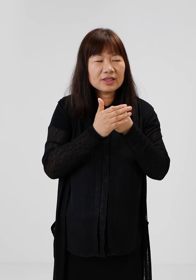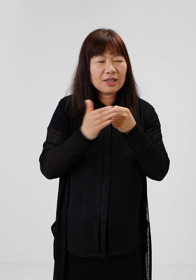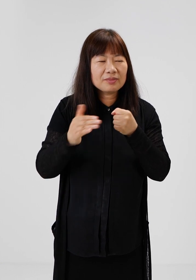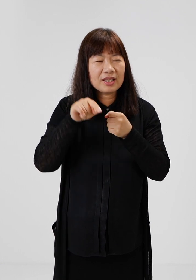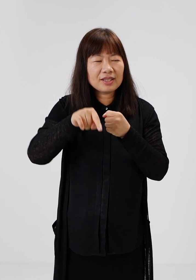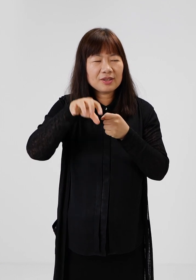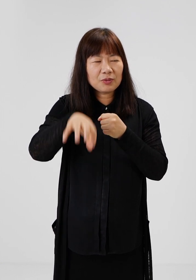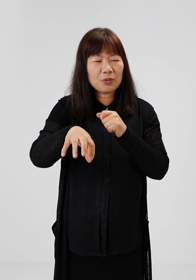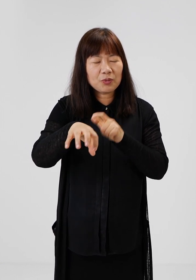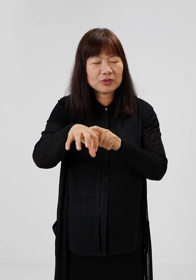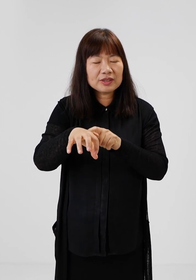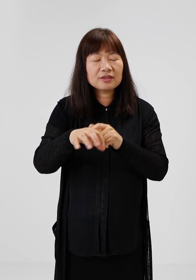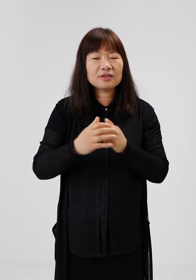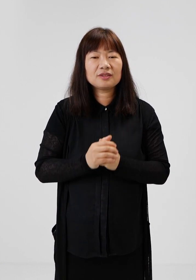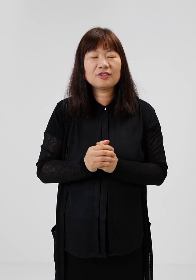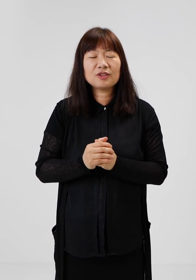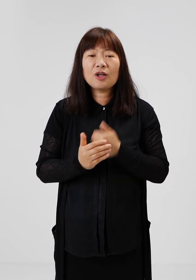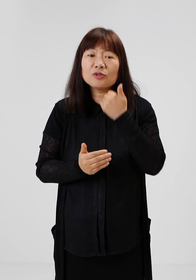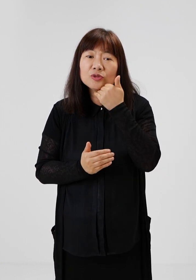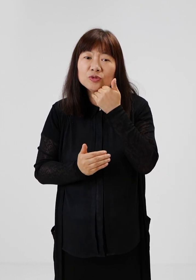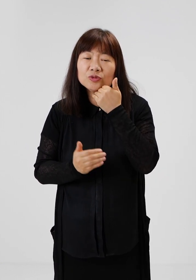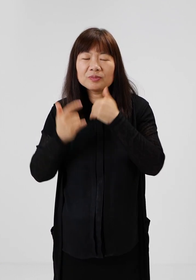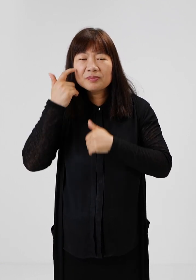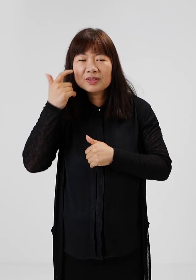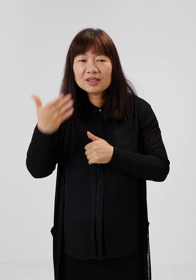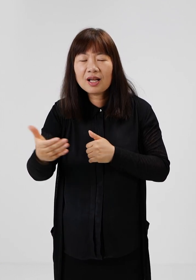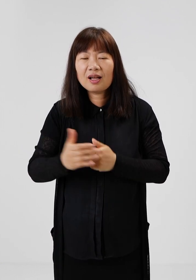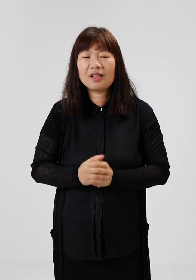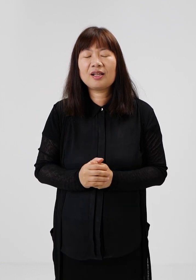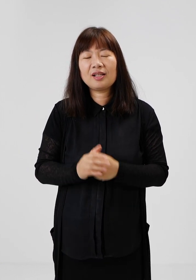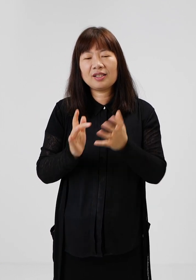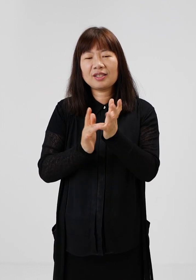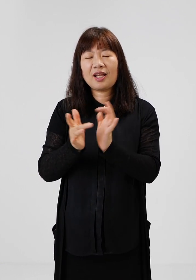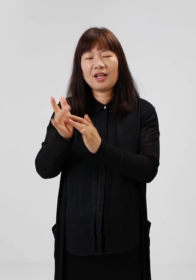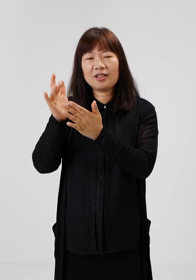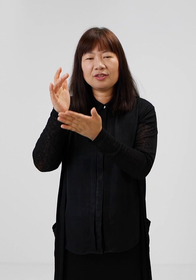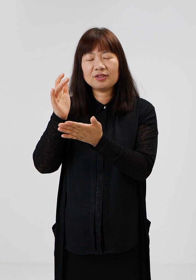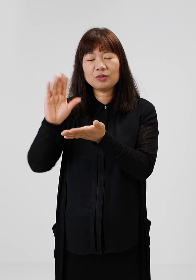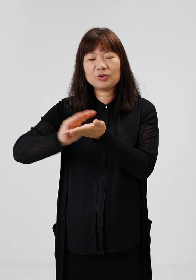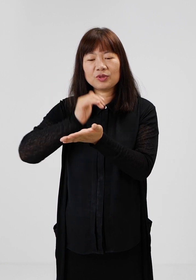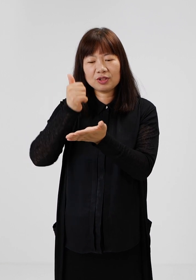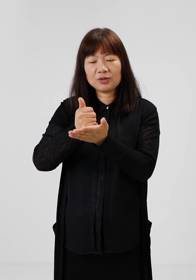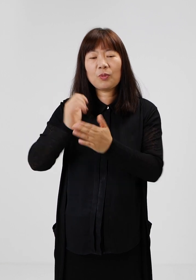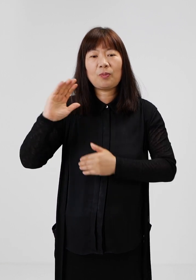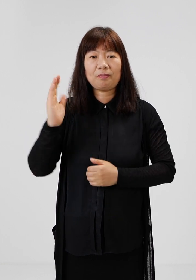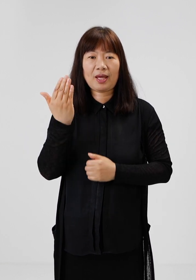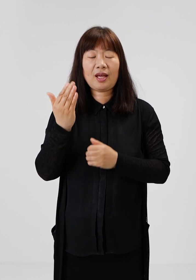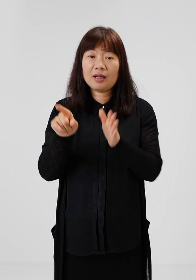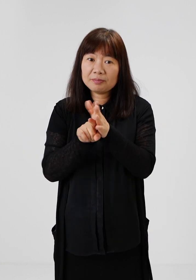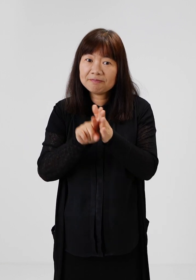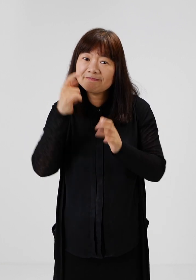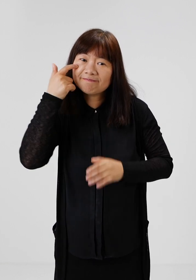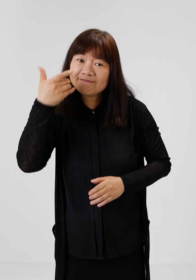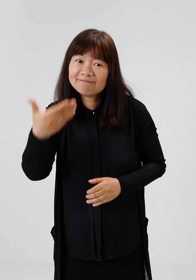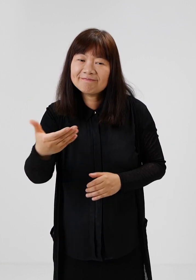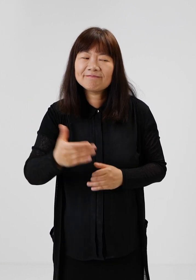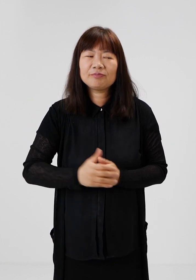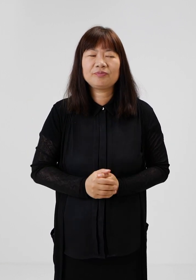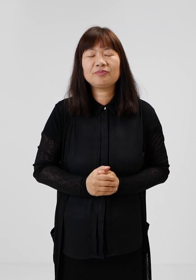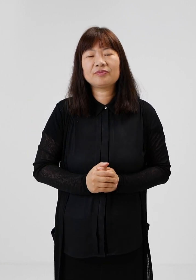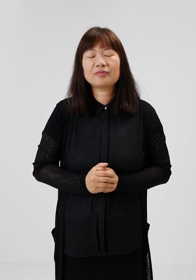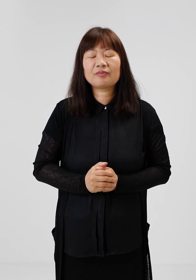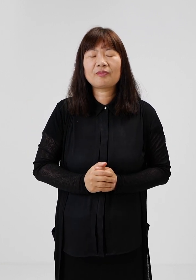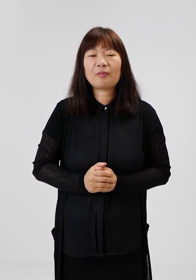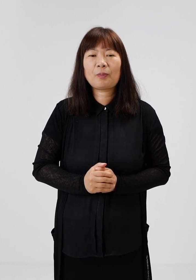이 터는 곧 누구니라? 예수 그리스도시라. 믿습니까?